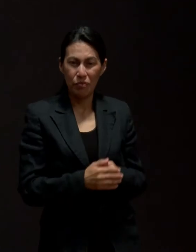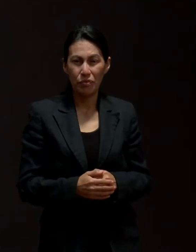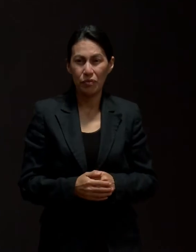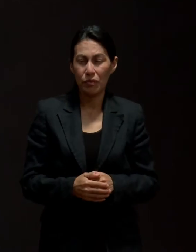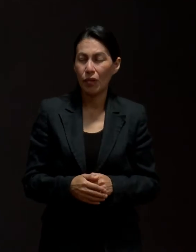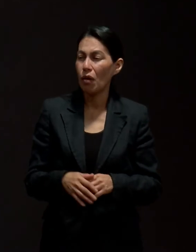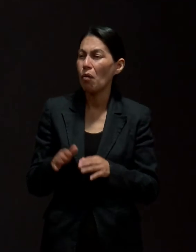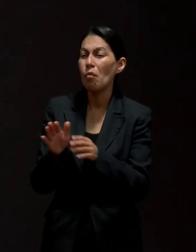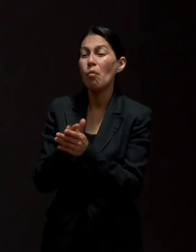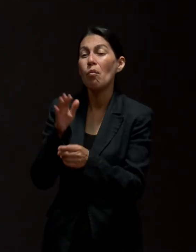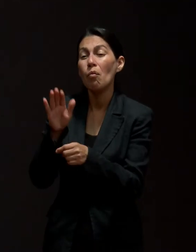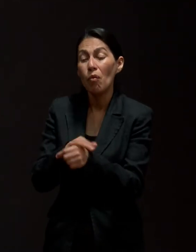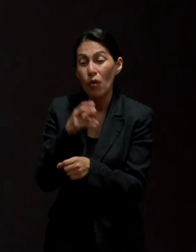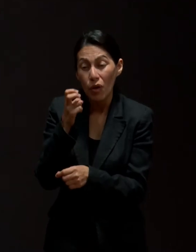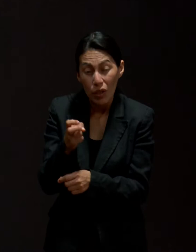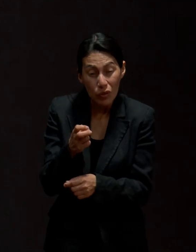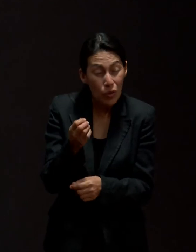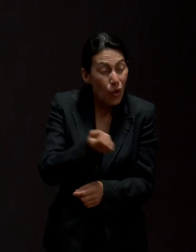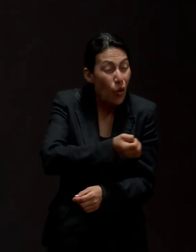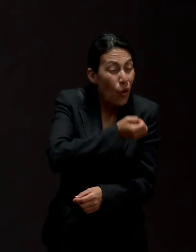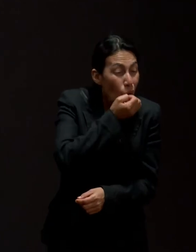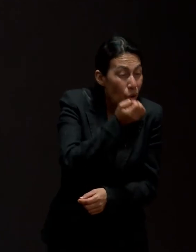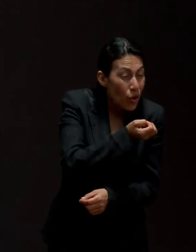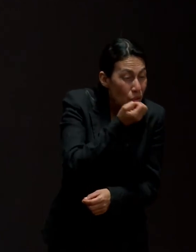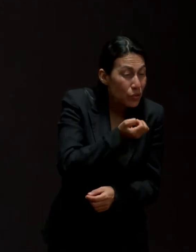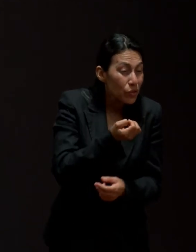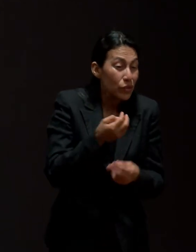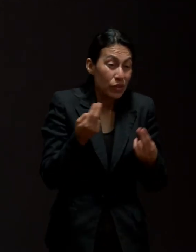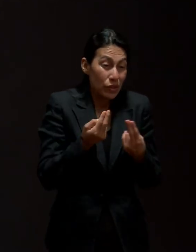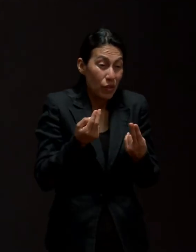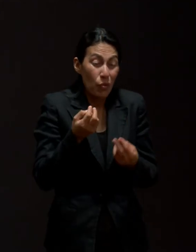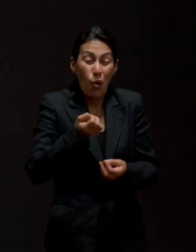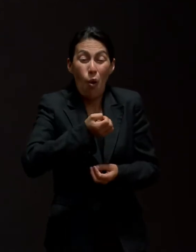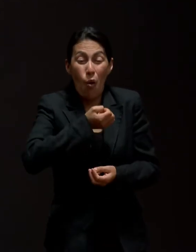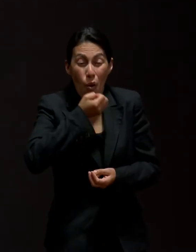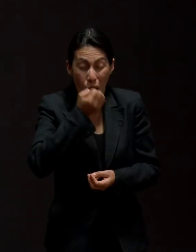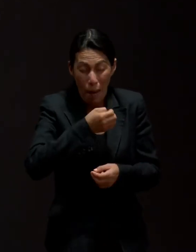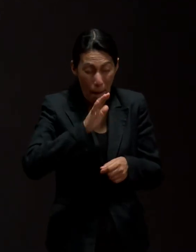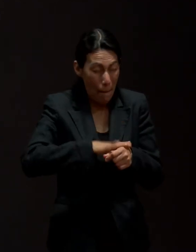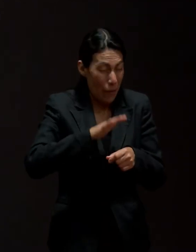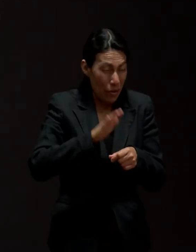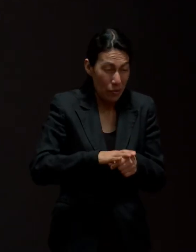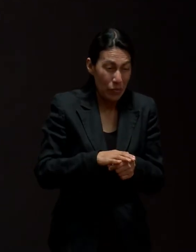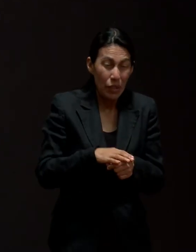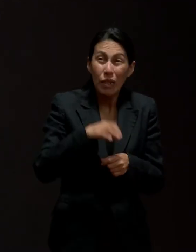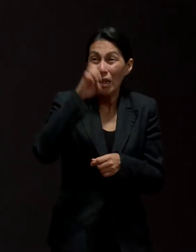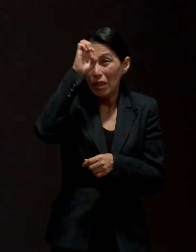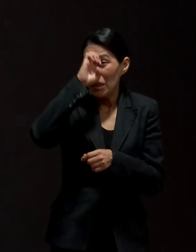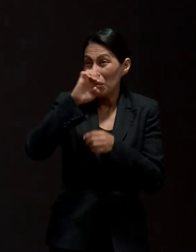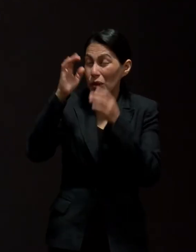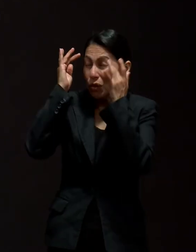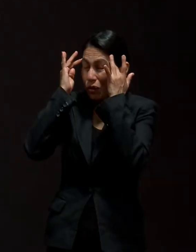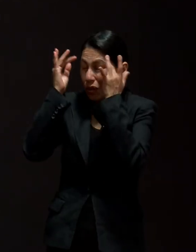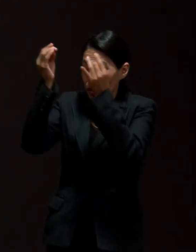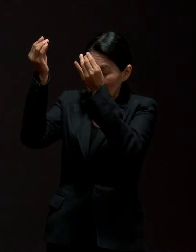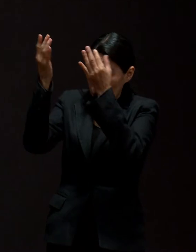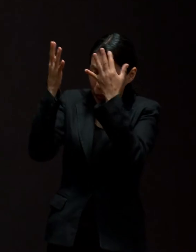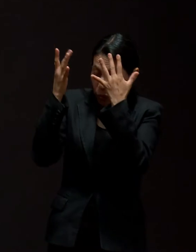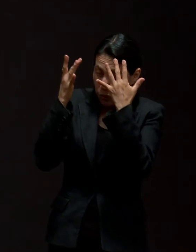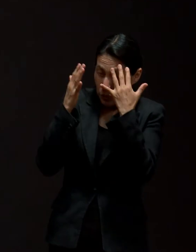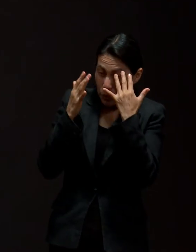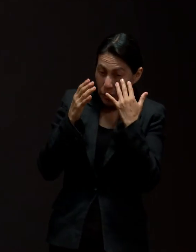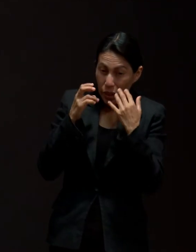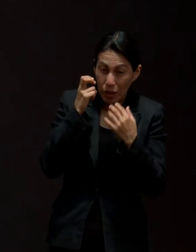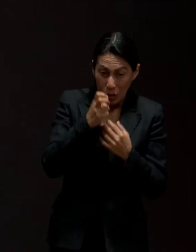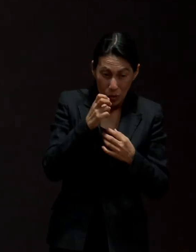oración es crucial. Es crucial. Es crucial. Tenemos, yo no digo tenemos, pero lo que retenemos